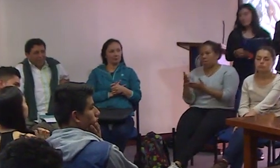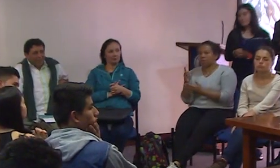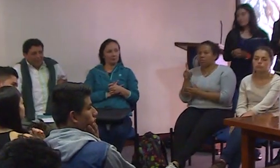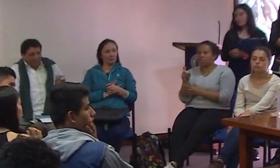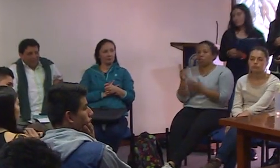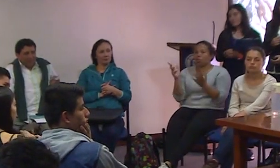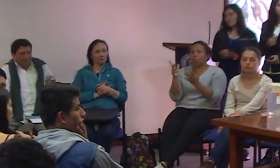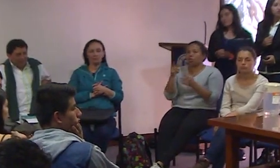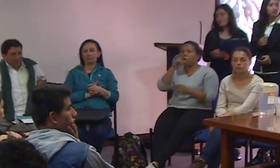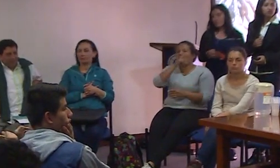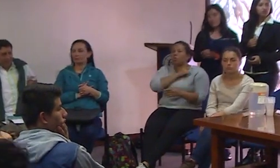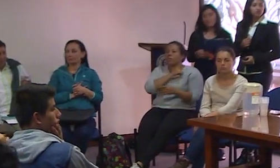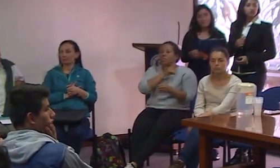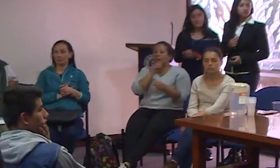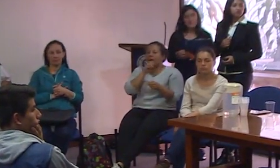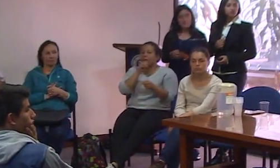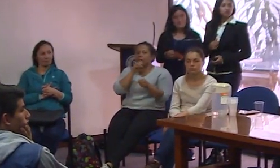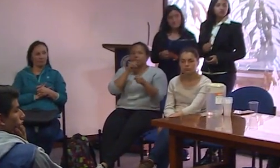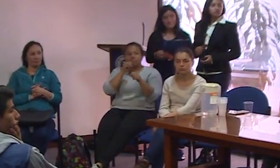la distrita?